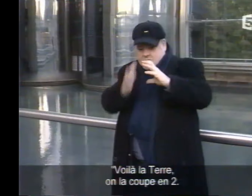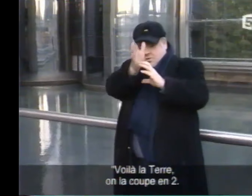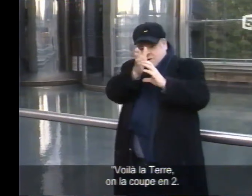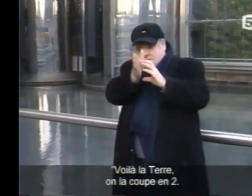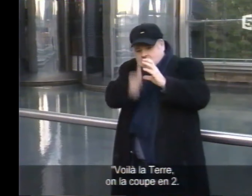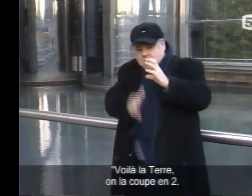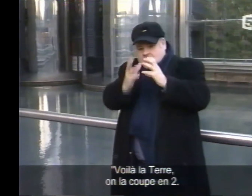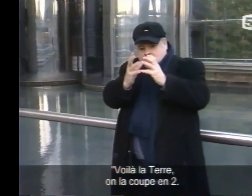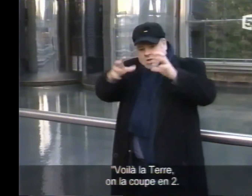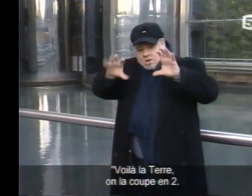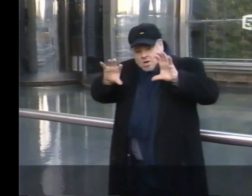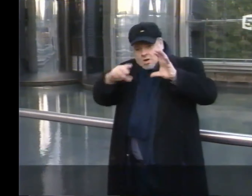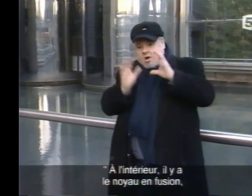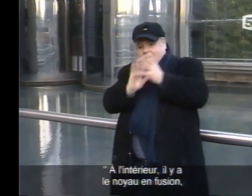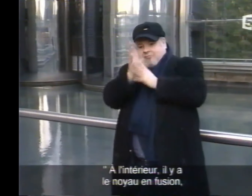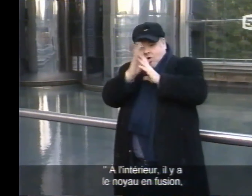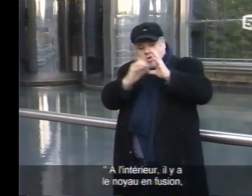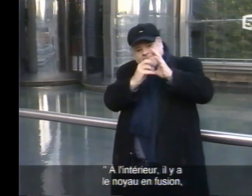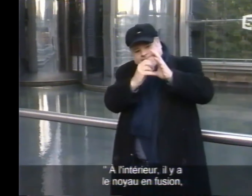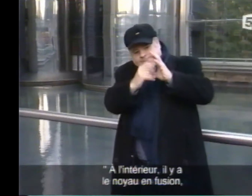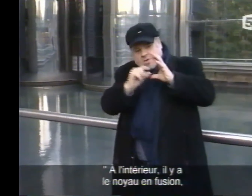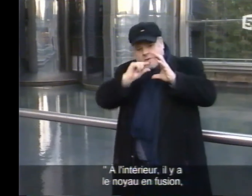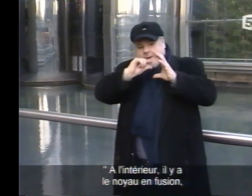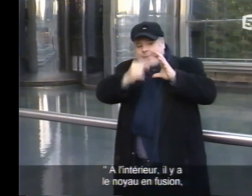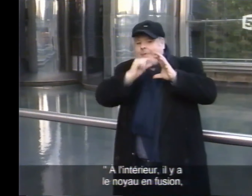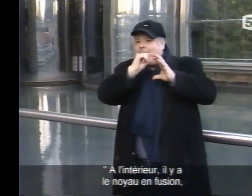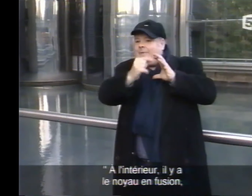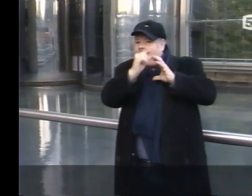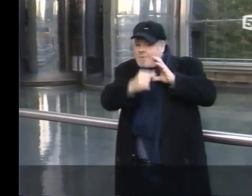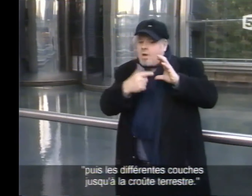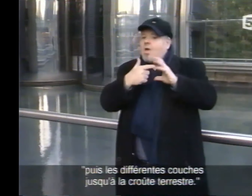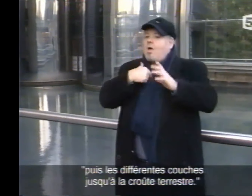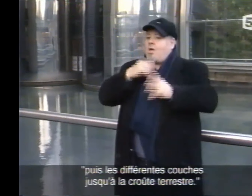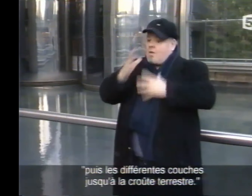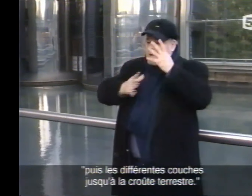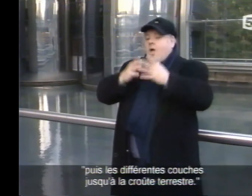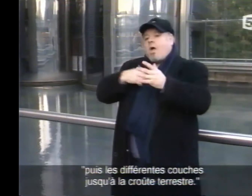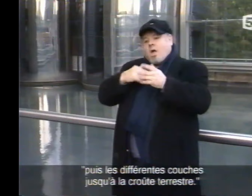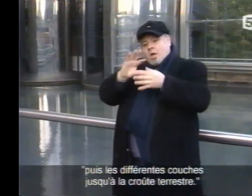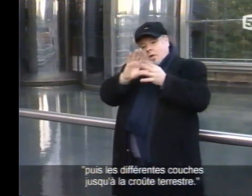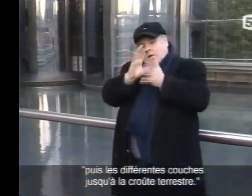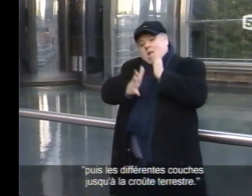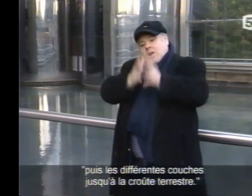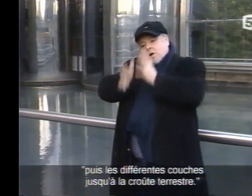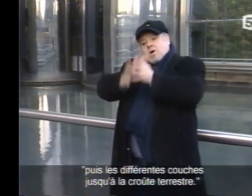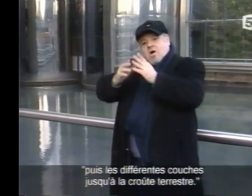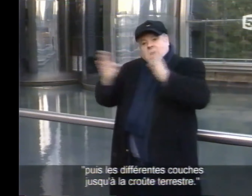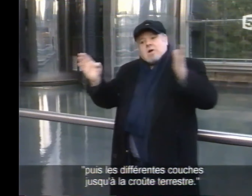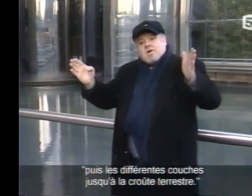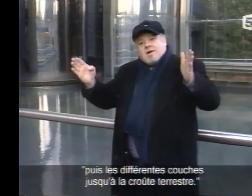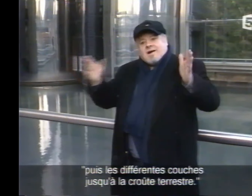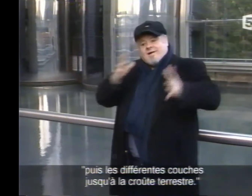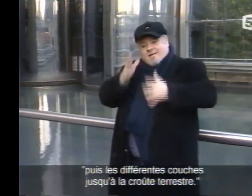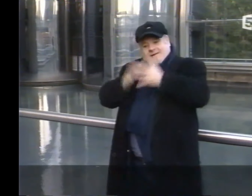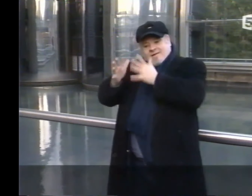on la coupe en deux. À l'intérieur, il y a le noyau en fusion. Et puis les différentes couches pour arriver jusqu'à la croûte terrestre. » Cette